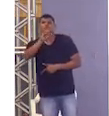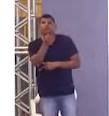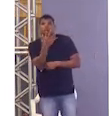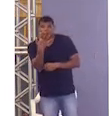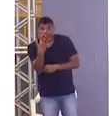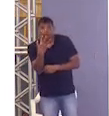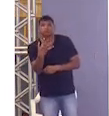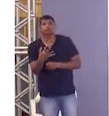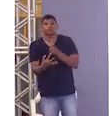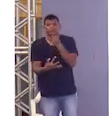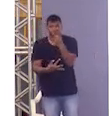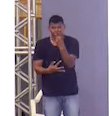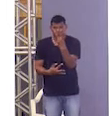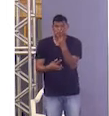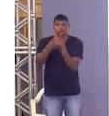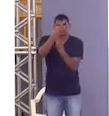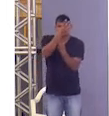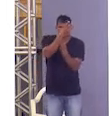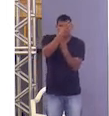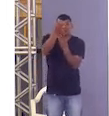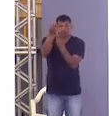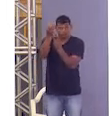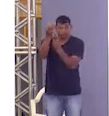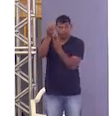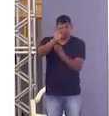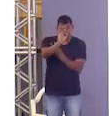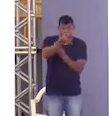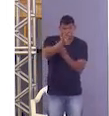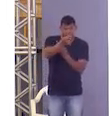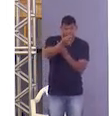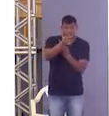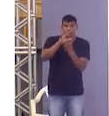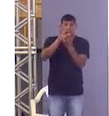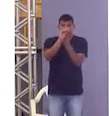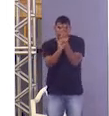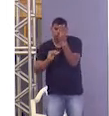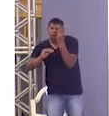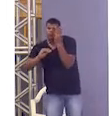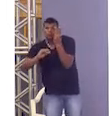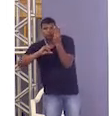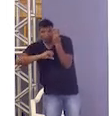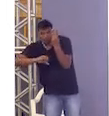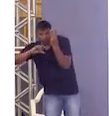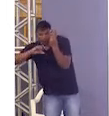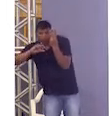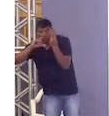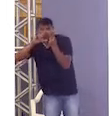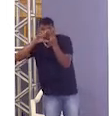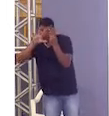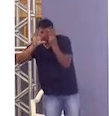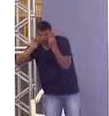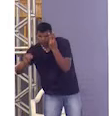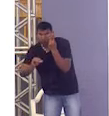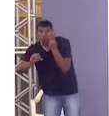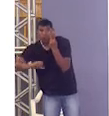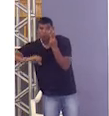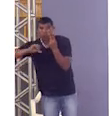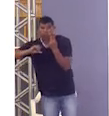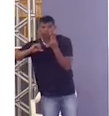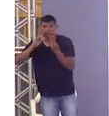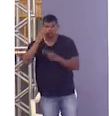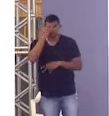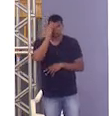Porque é o número 36, que tem 2 algarismos. Então, embaixo, eu vou colocar 99.